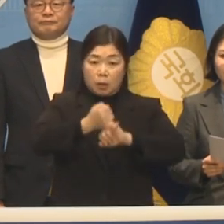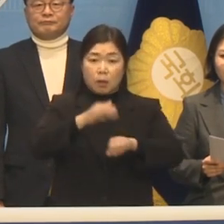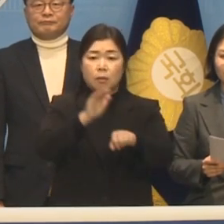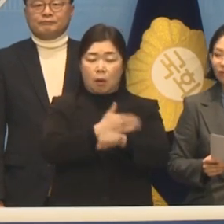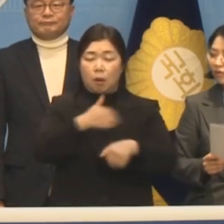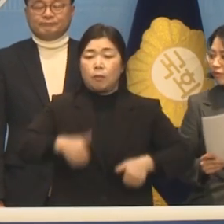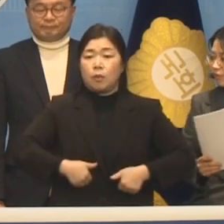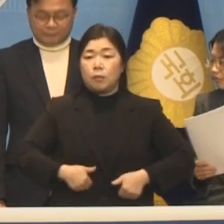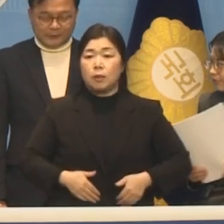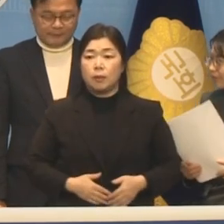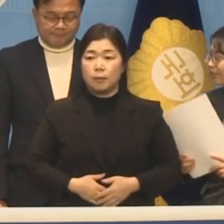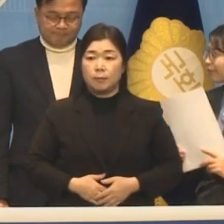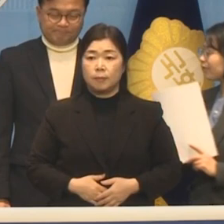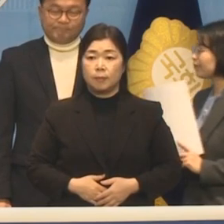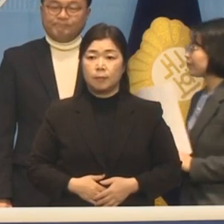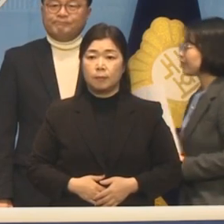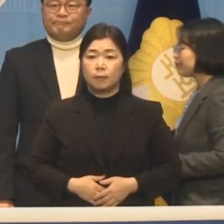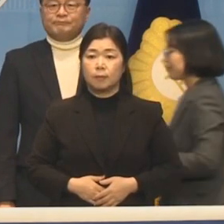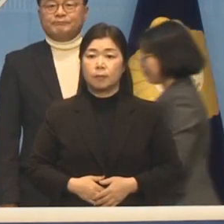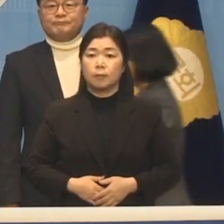것입니다.